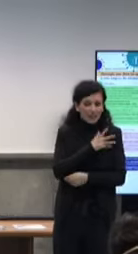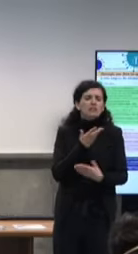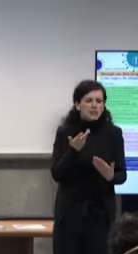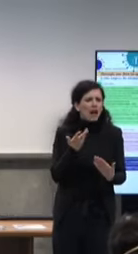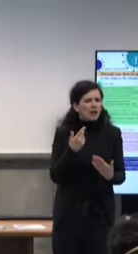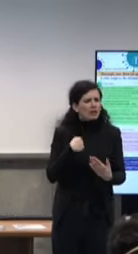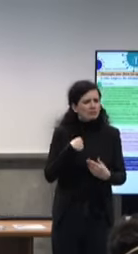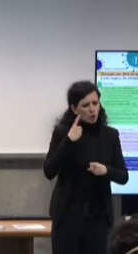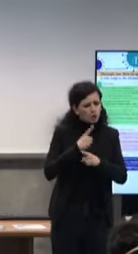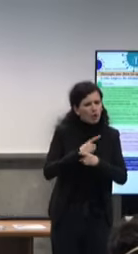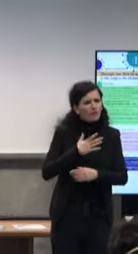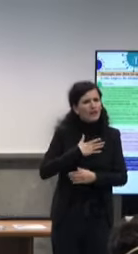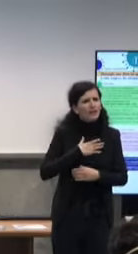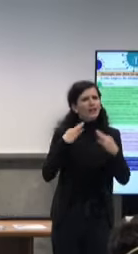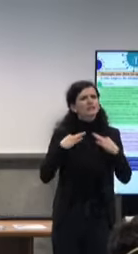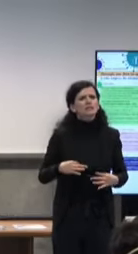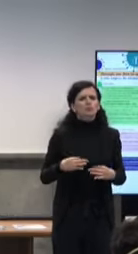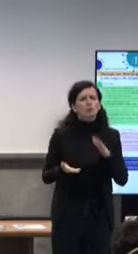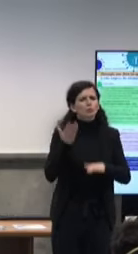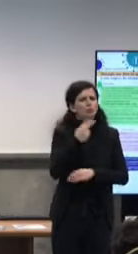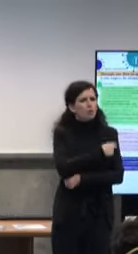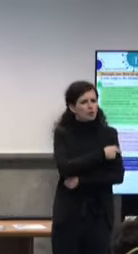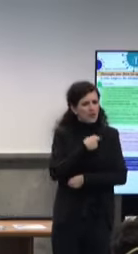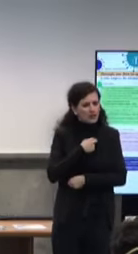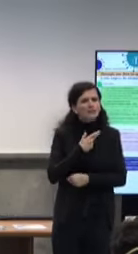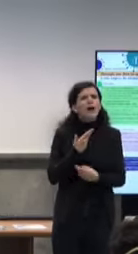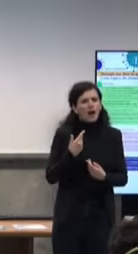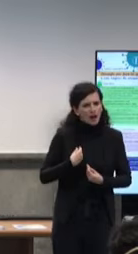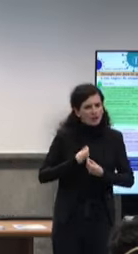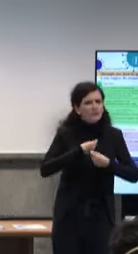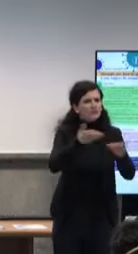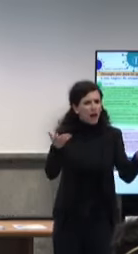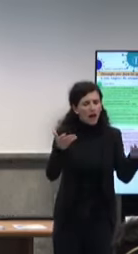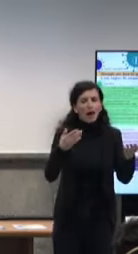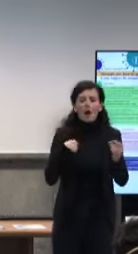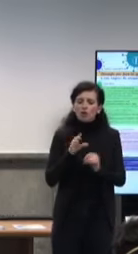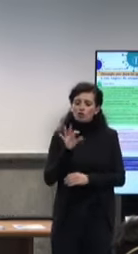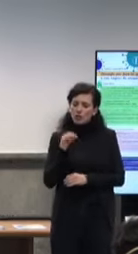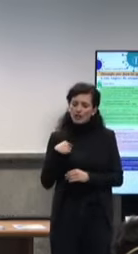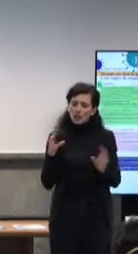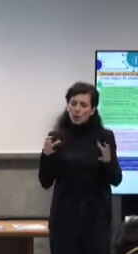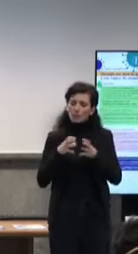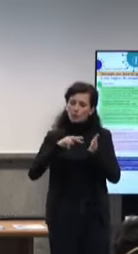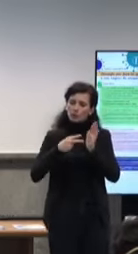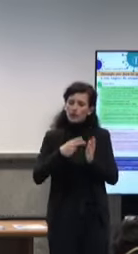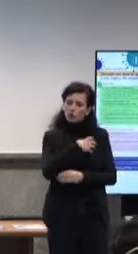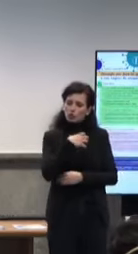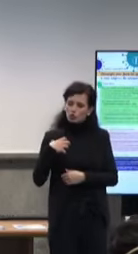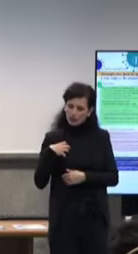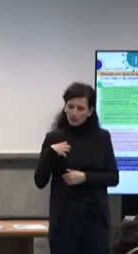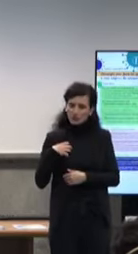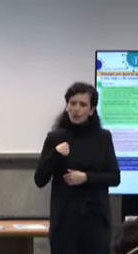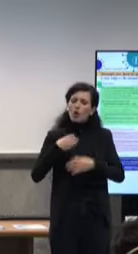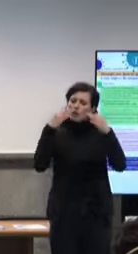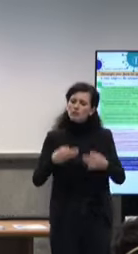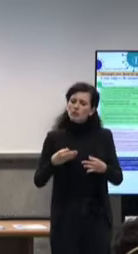che che deve uscire e deve alimentare le scelte del comitato tecnico scientifico e del decisore